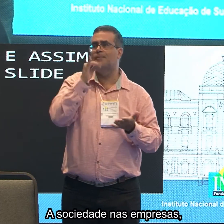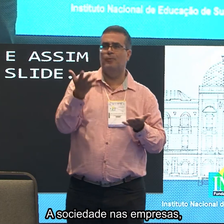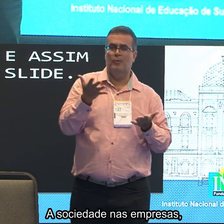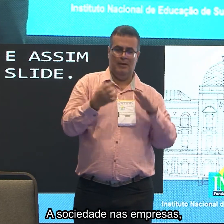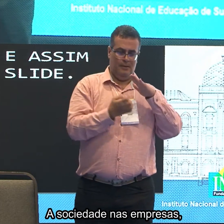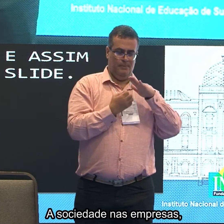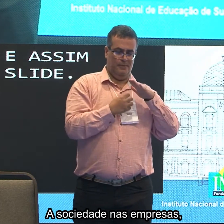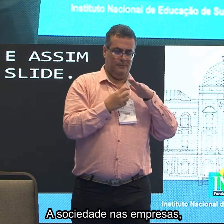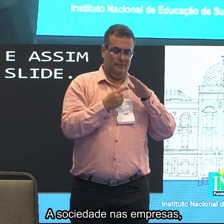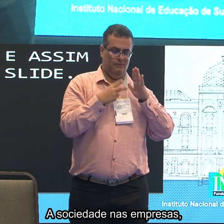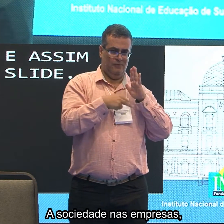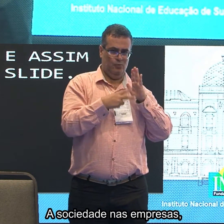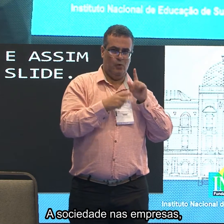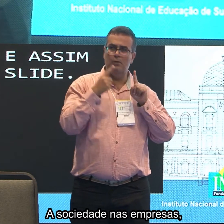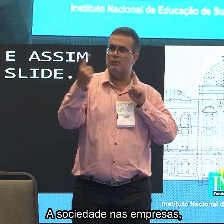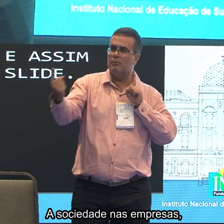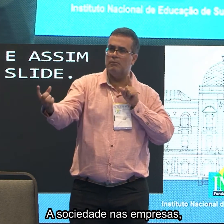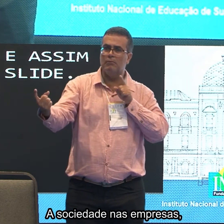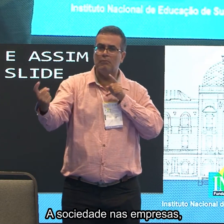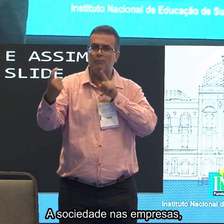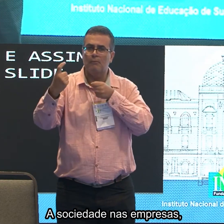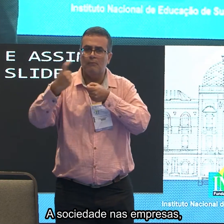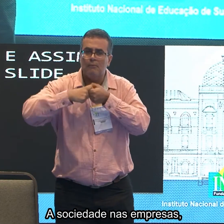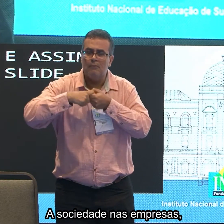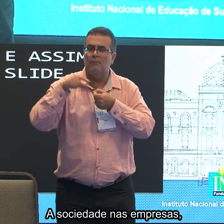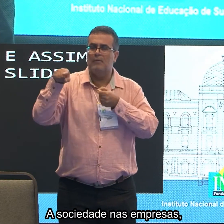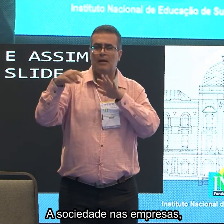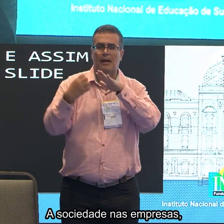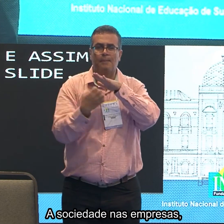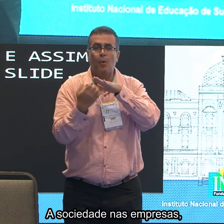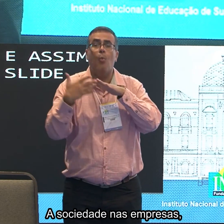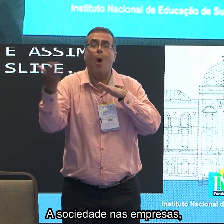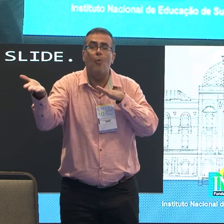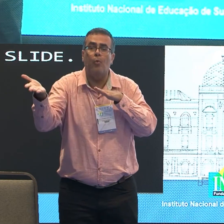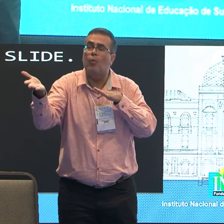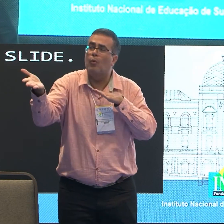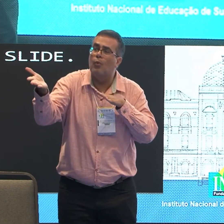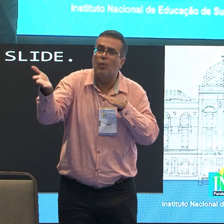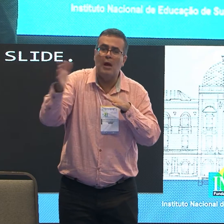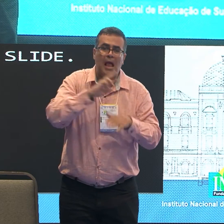A sociedade, nas empresas,